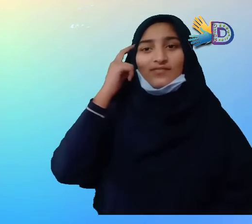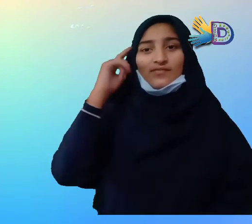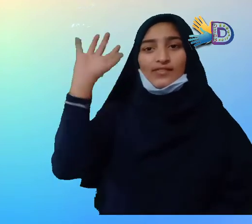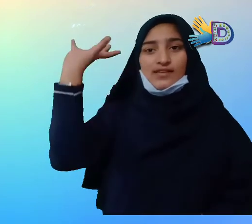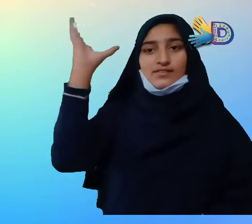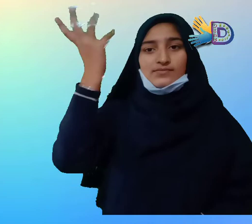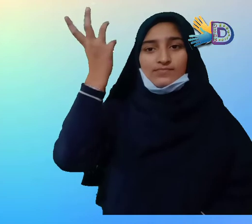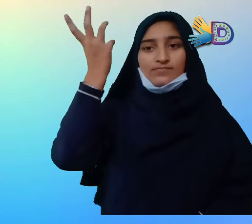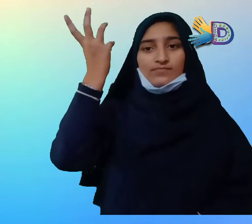इजाद।